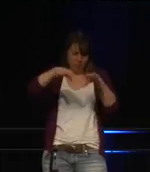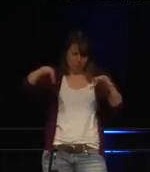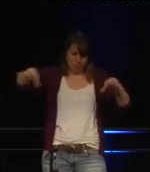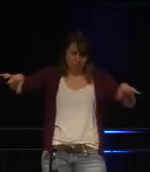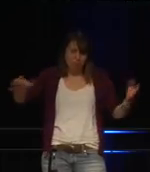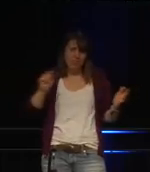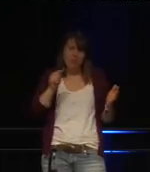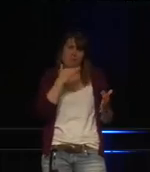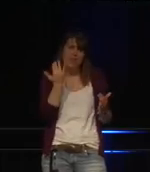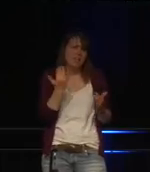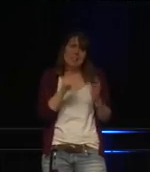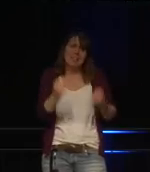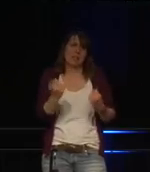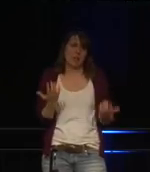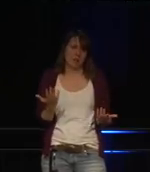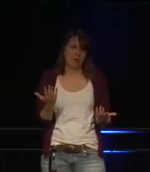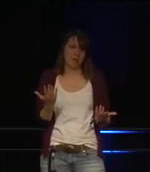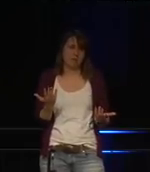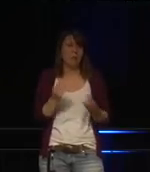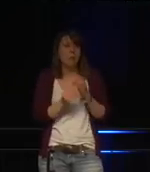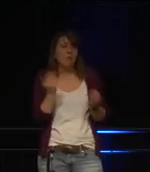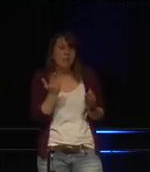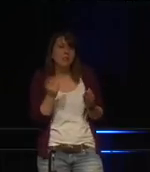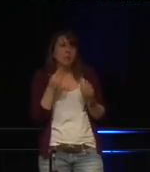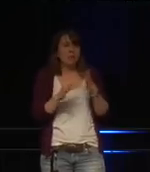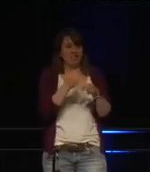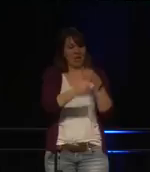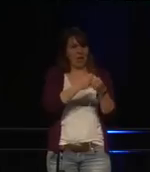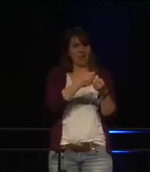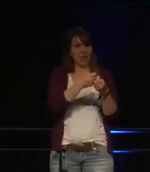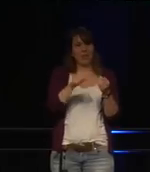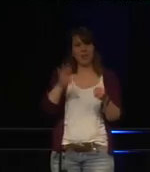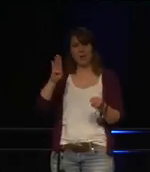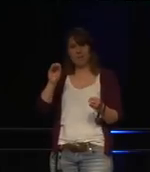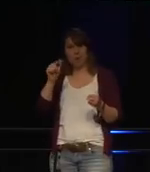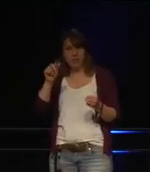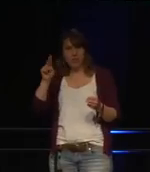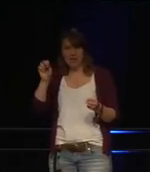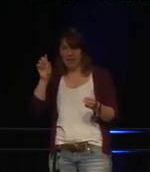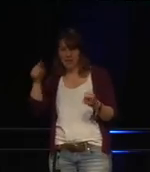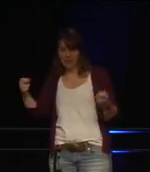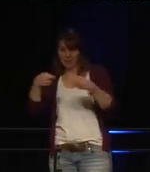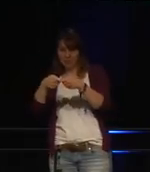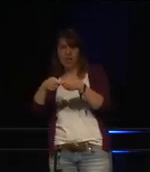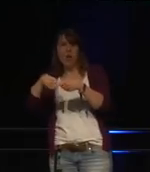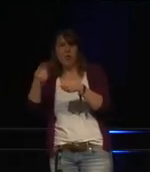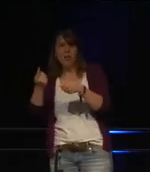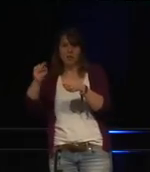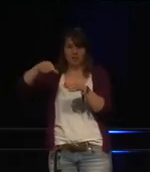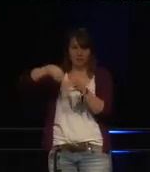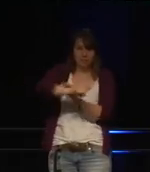y el problema es que están coleccionando, se están uniendo a un botnet y están empezando a hacer